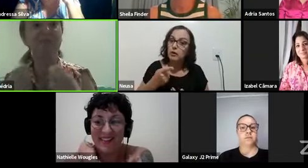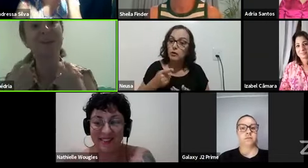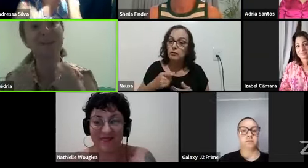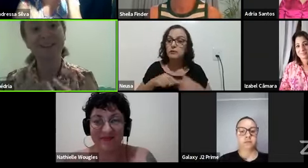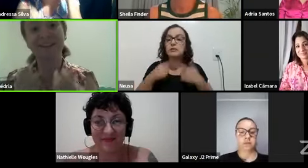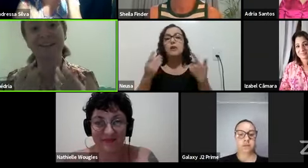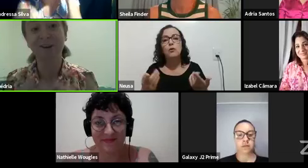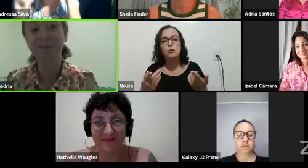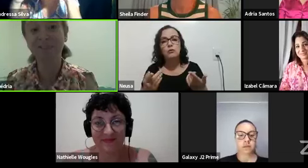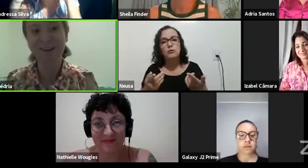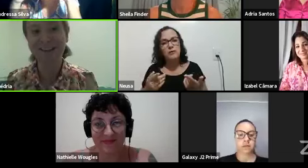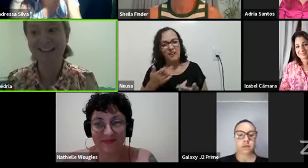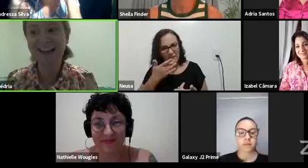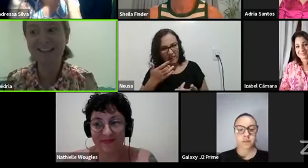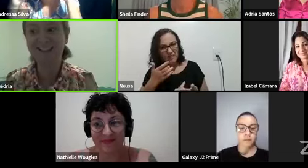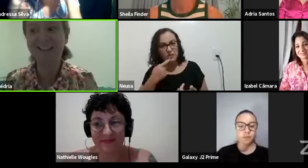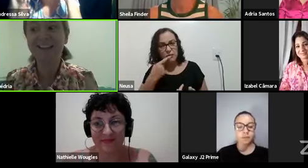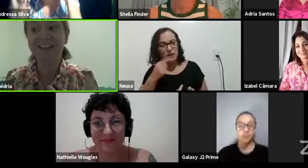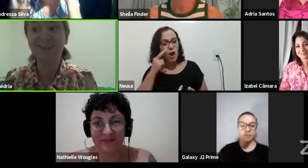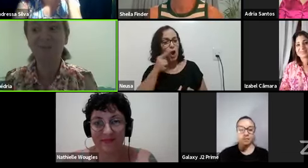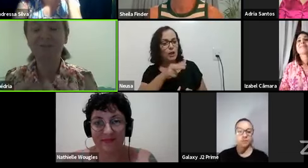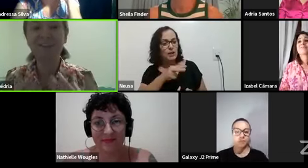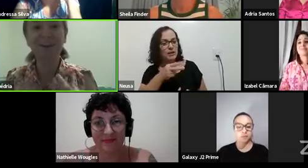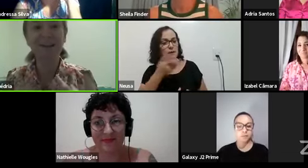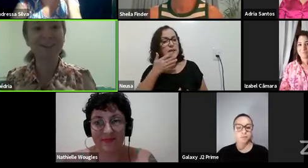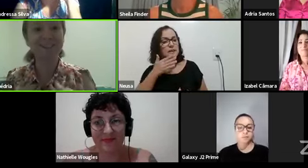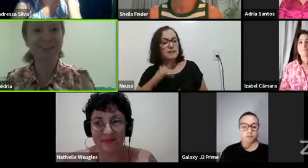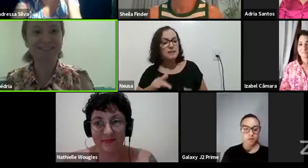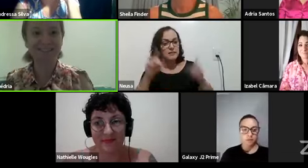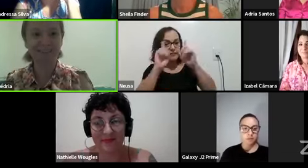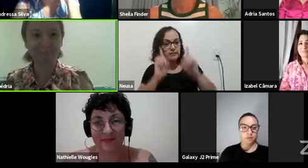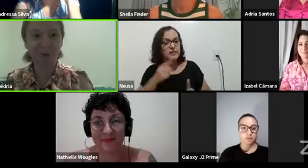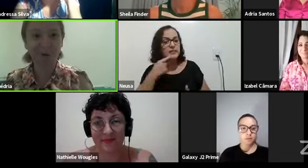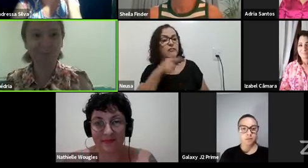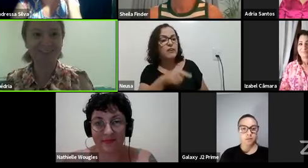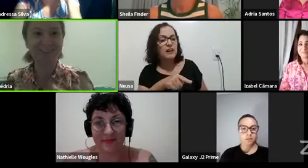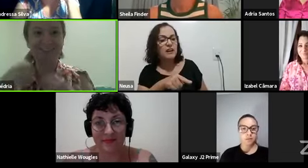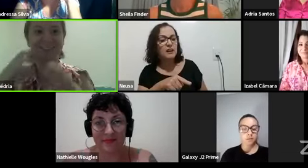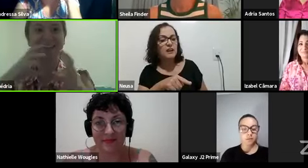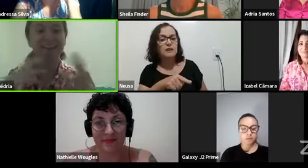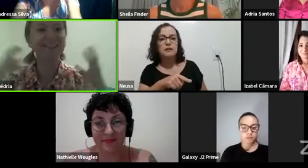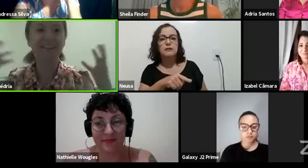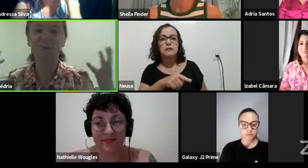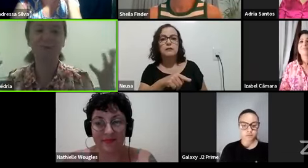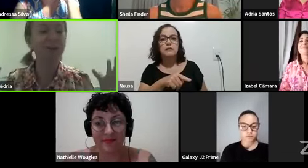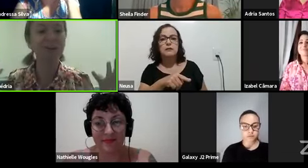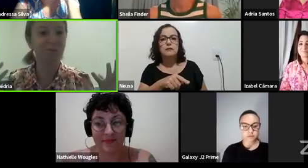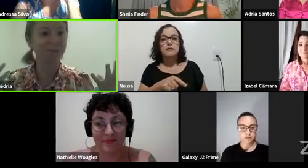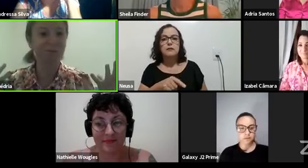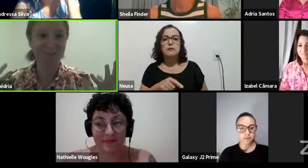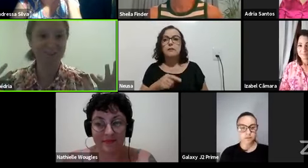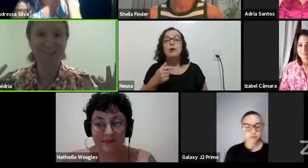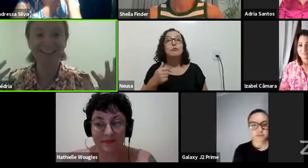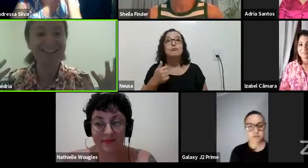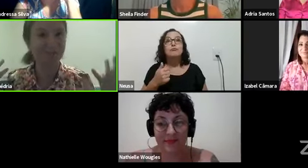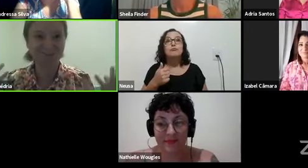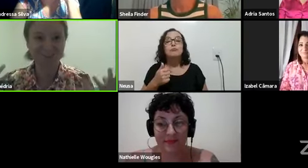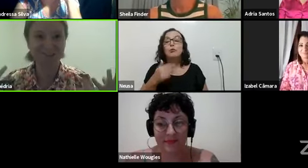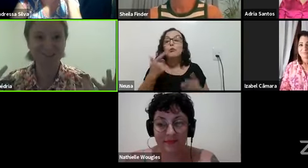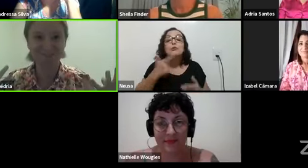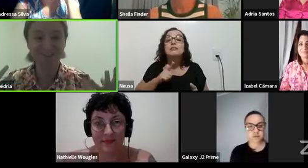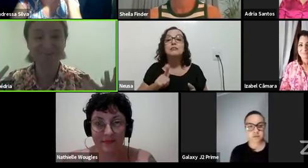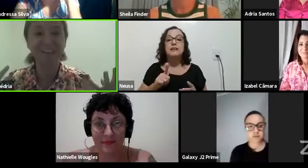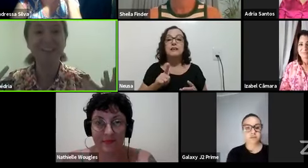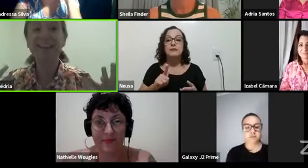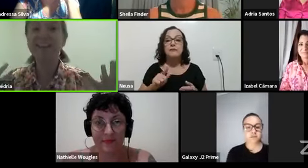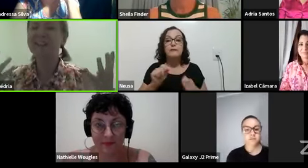deficiência, talvez uma criança na não verbalidade. E eu não tenho a capacidade de ser ponte entre essa criança e o único mundo que a gente tem, que é o mundo